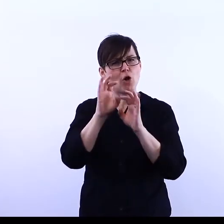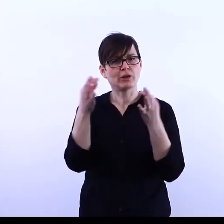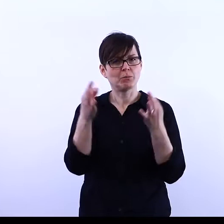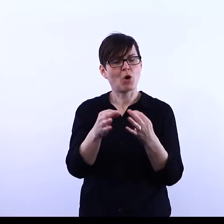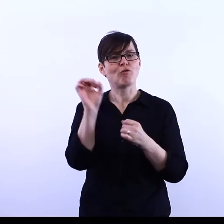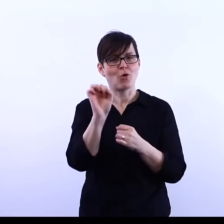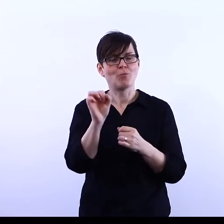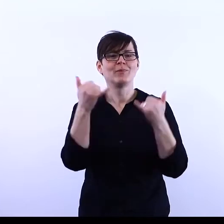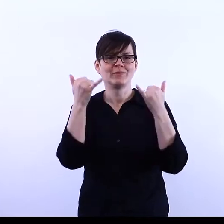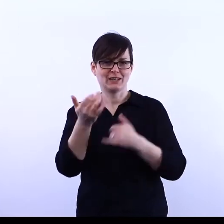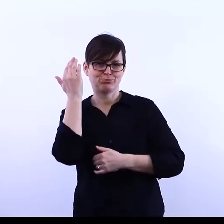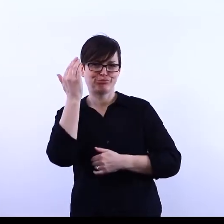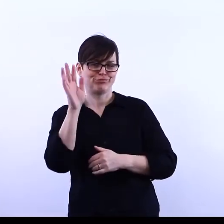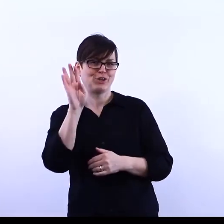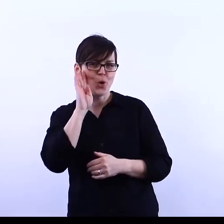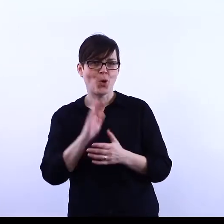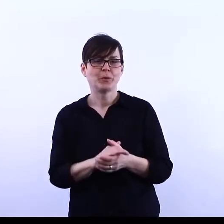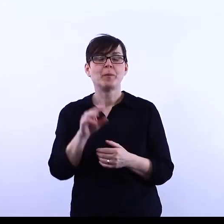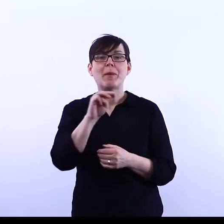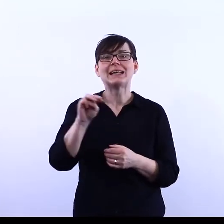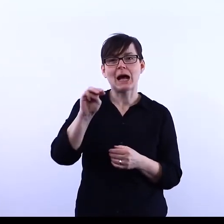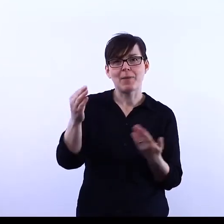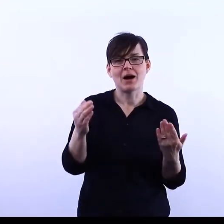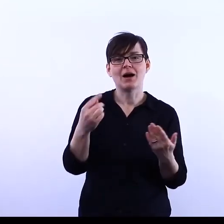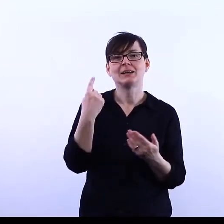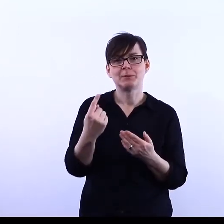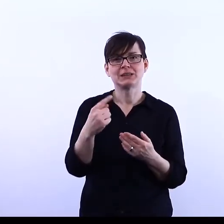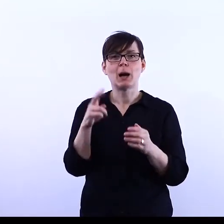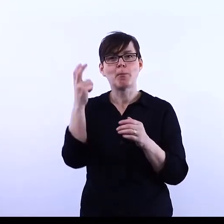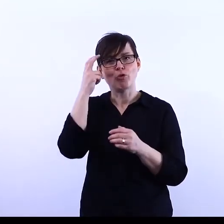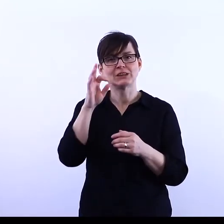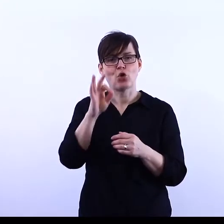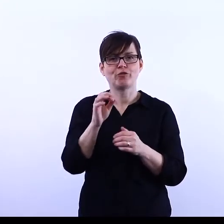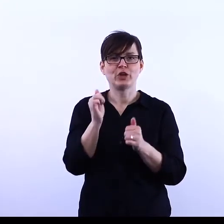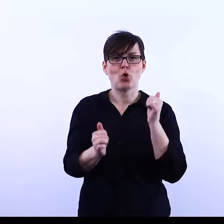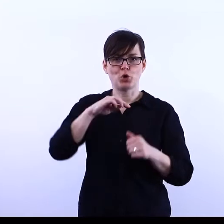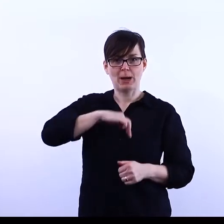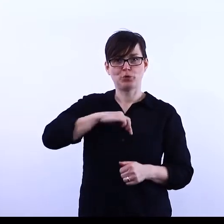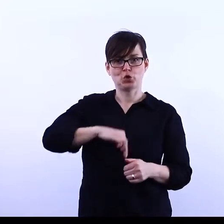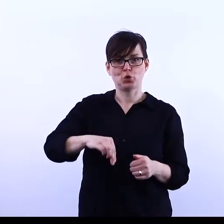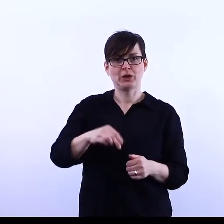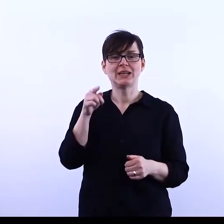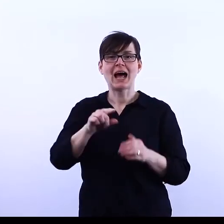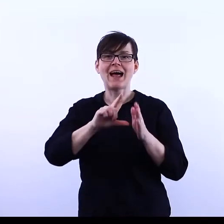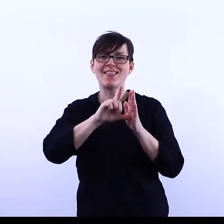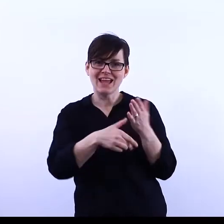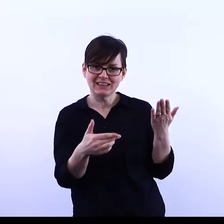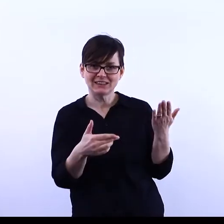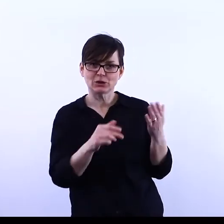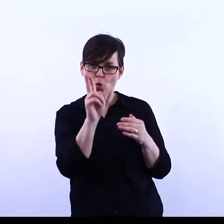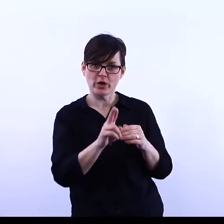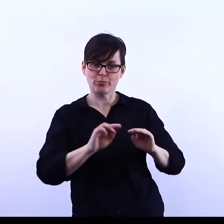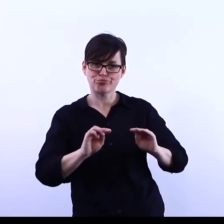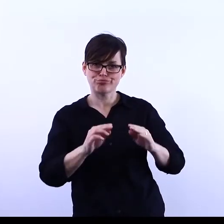Mara. Sie ist Technikpsychologin und Professorin für Roboterpsychologie an der Johannes-Kepler-Universität in Linz. Und sie wird uns jetzt